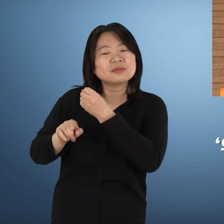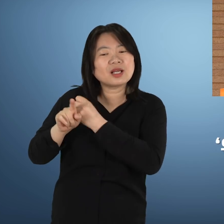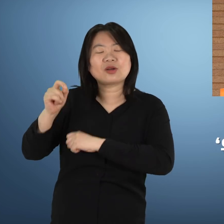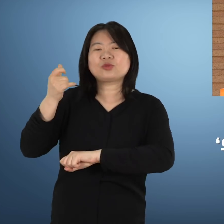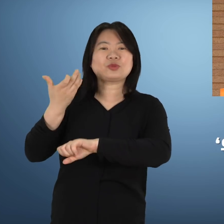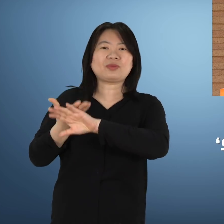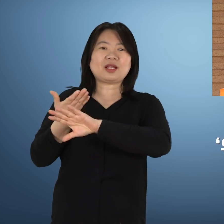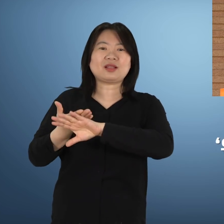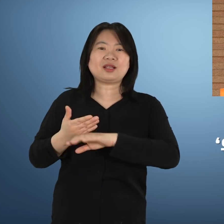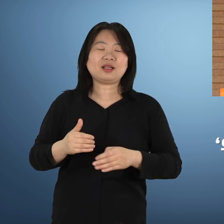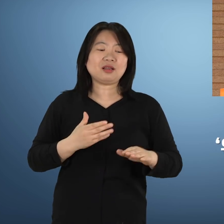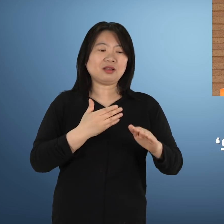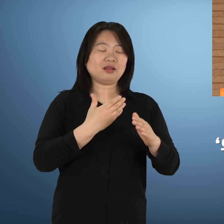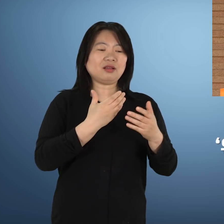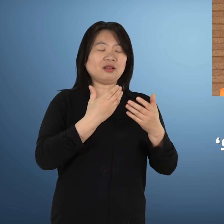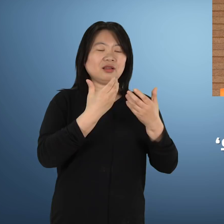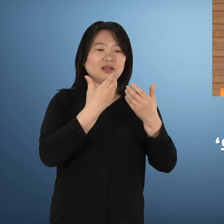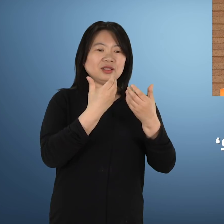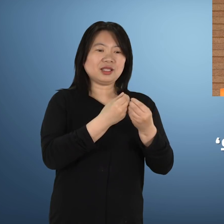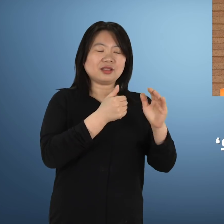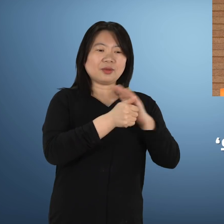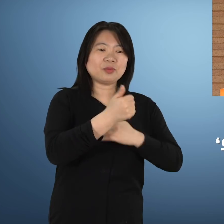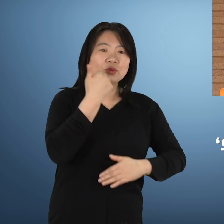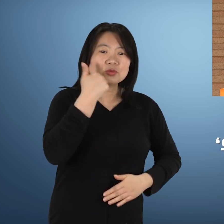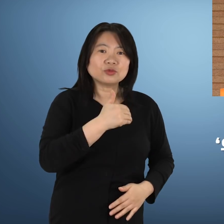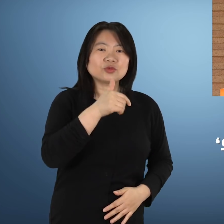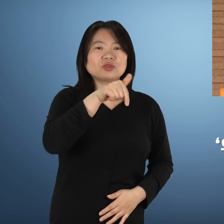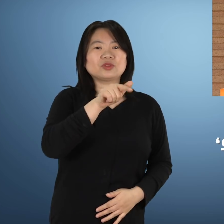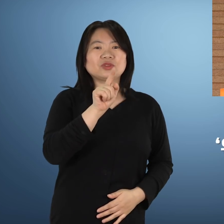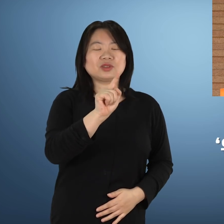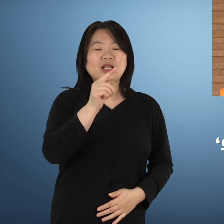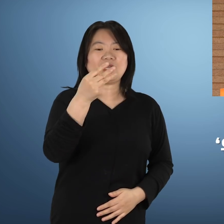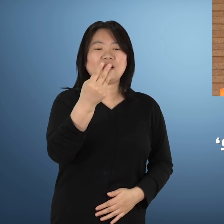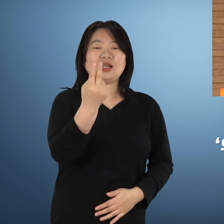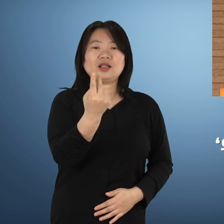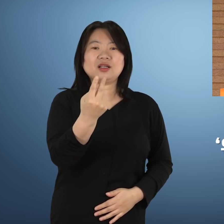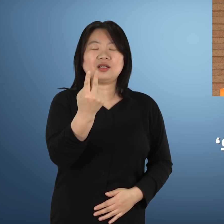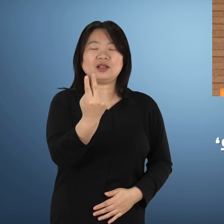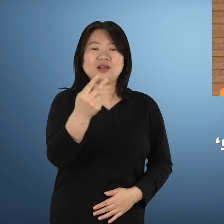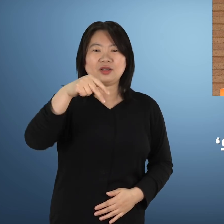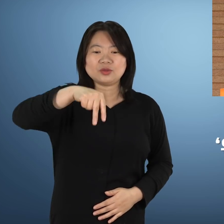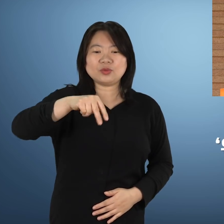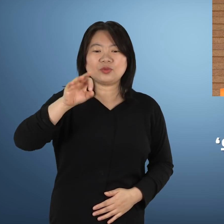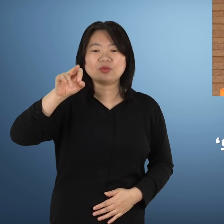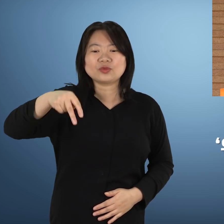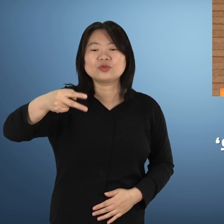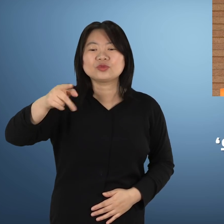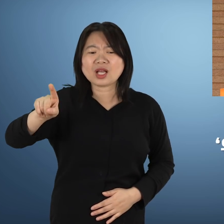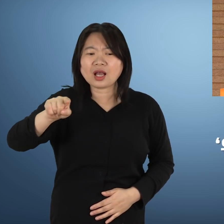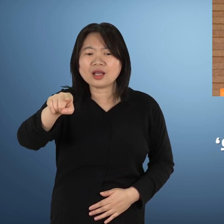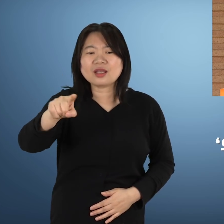인물로 가룟 유다의 애통입니다. 가룟 유다도